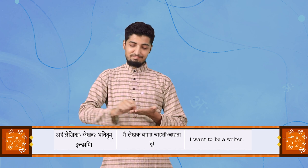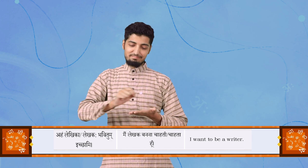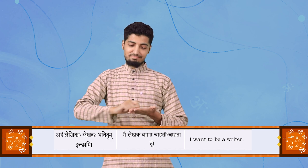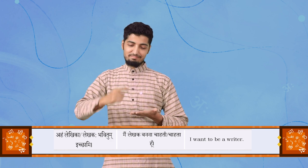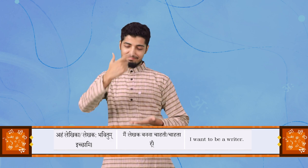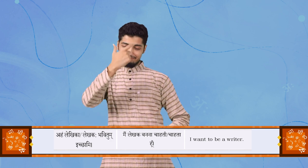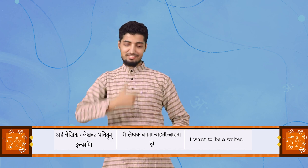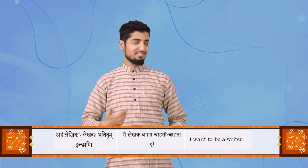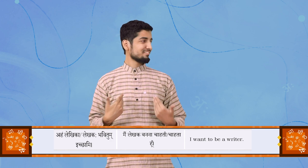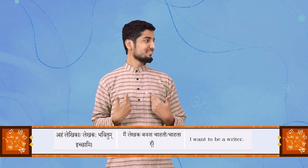में